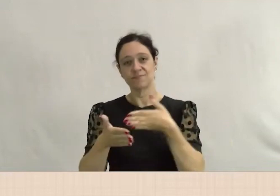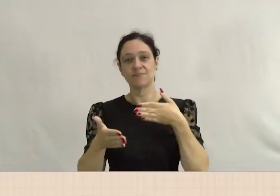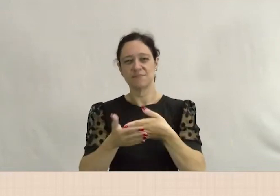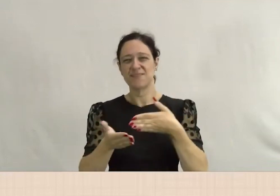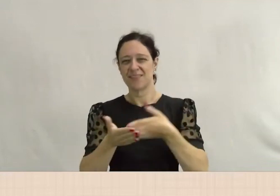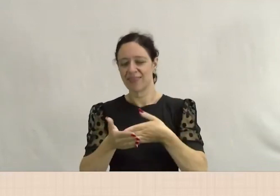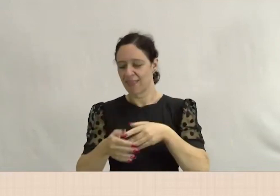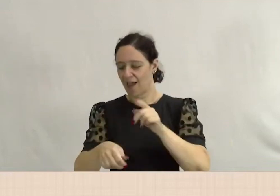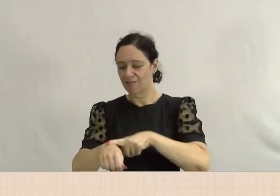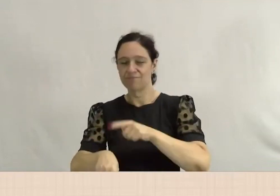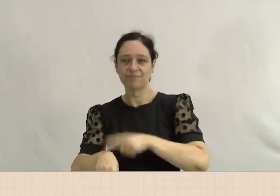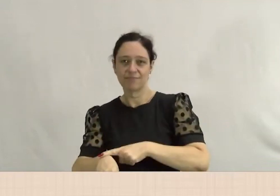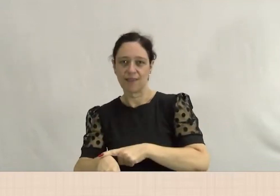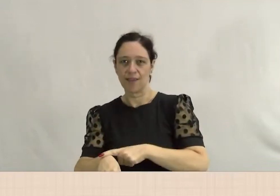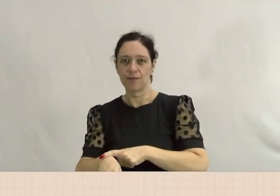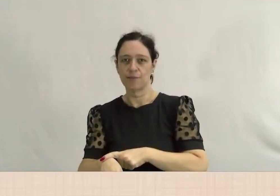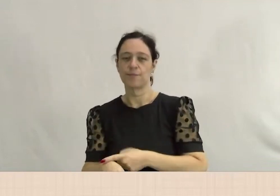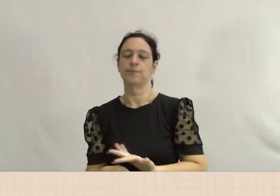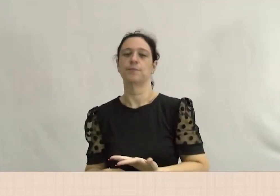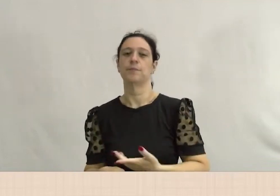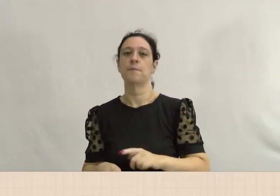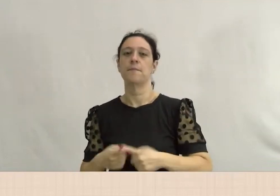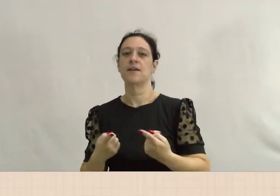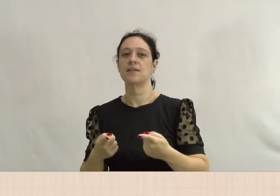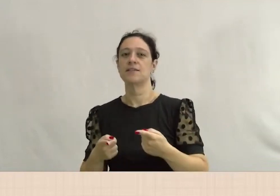algo celestial.